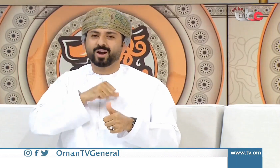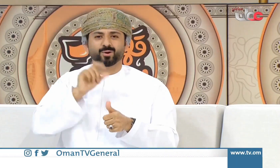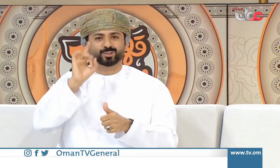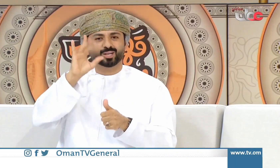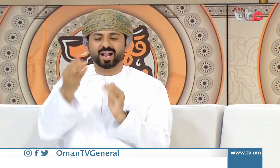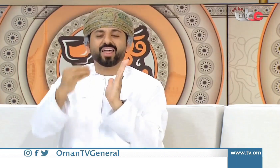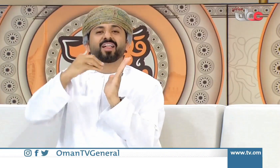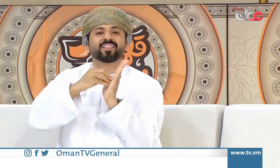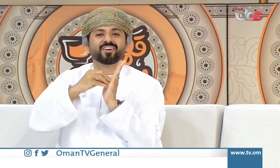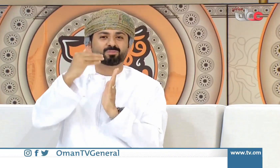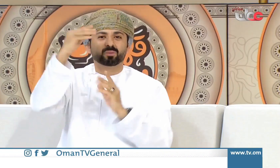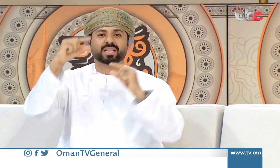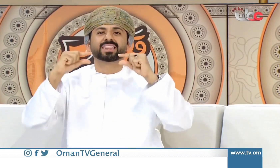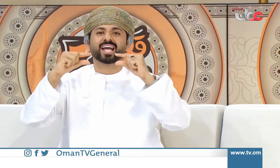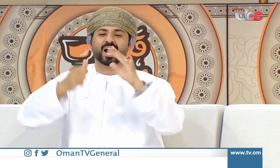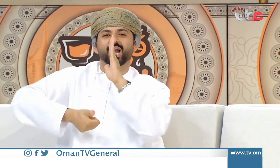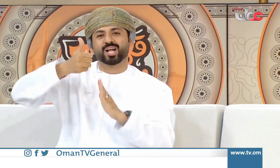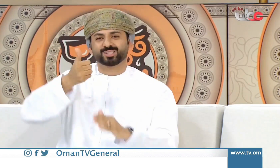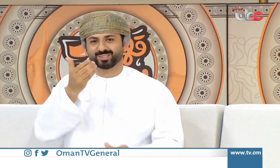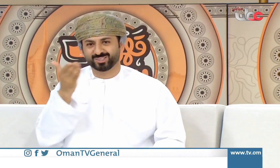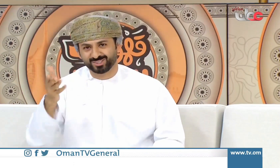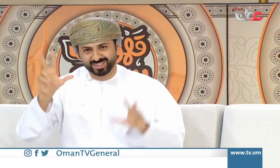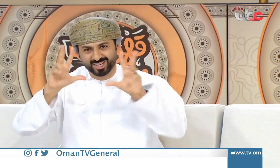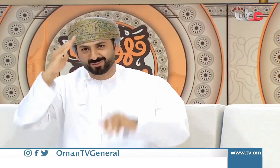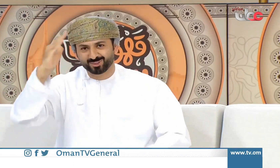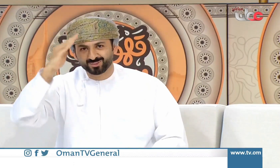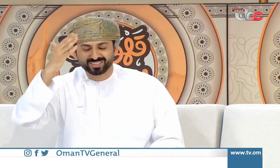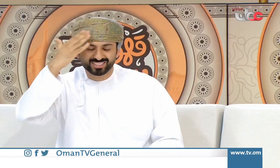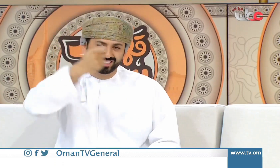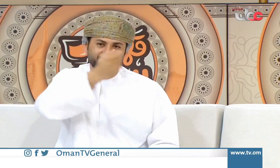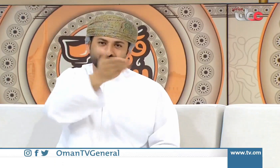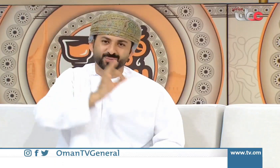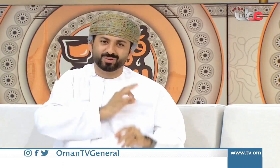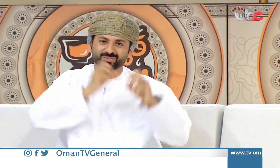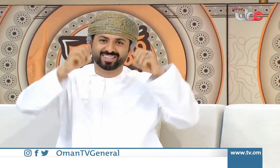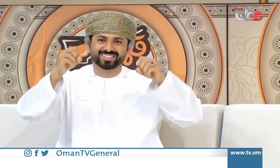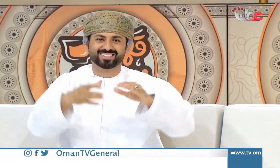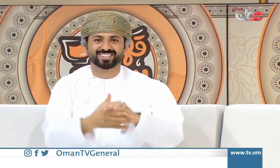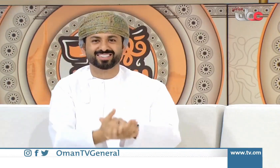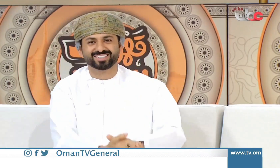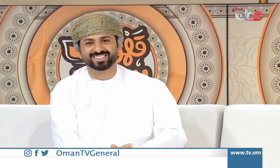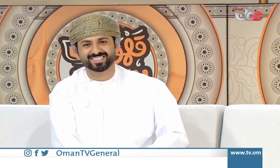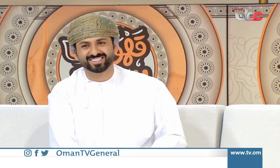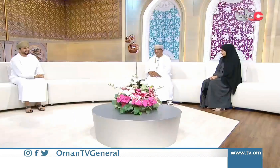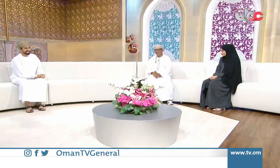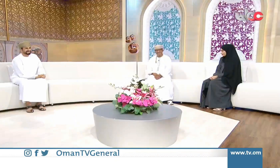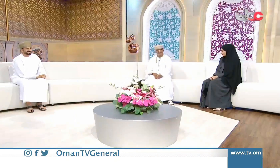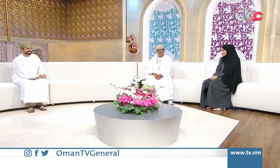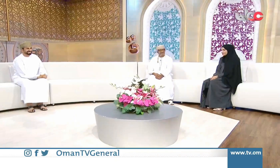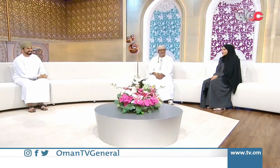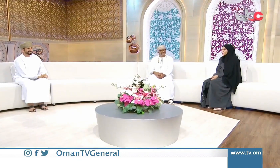صوتي، فأنا فخور جدا بهذا التنظيم والإضافة الرائعة، وهذا دليل على تميز الفريق. شكرا لكم جميعا وإلى اللقاء.